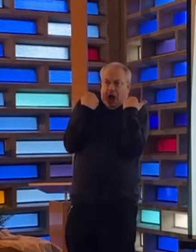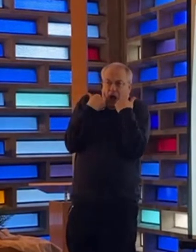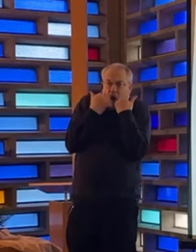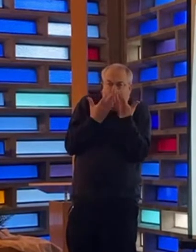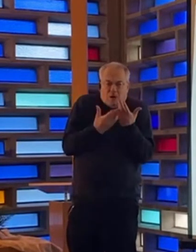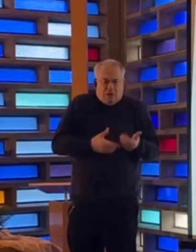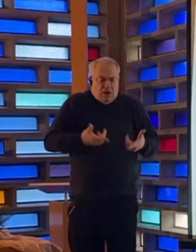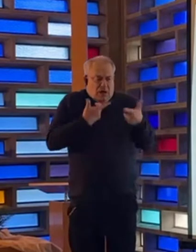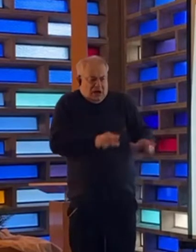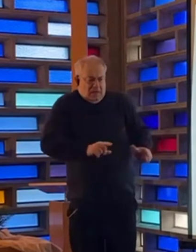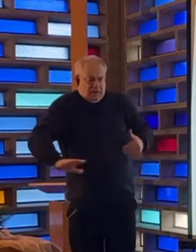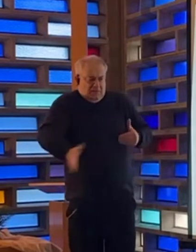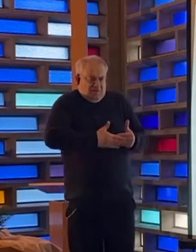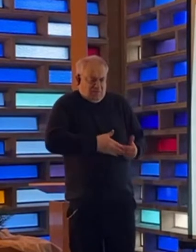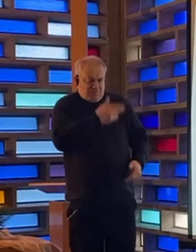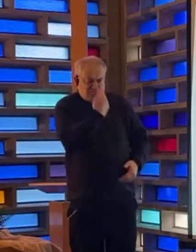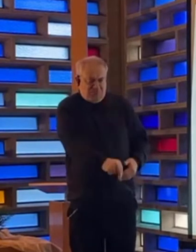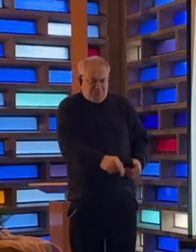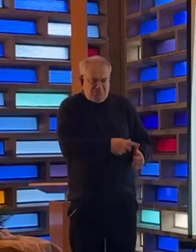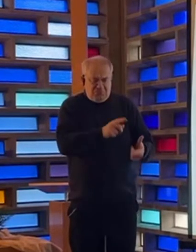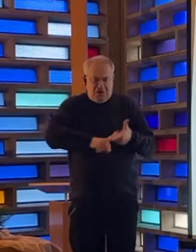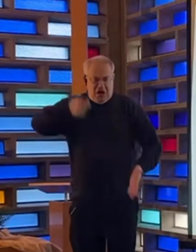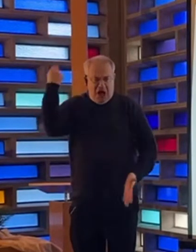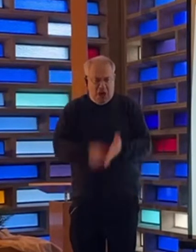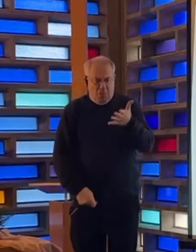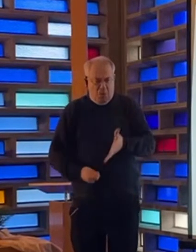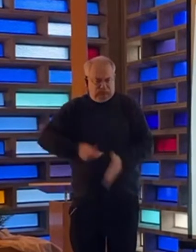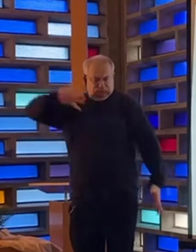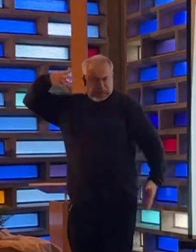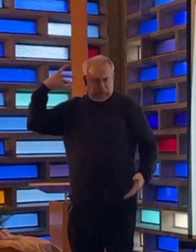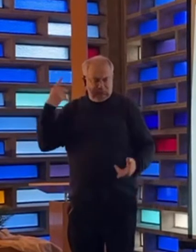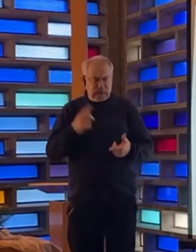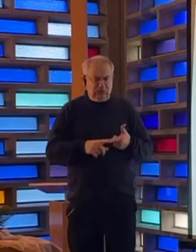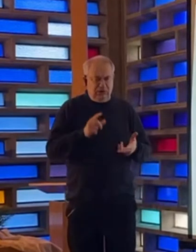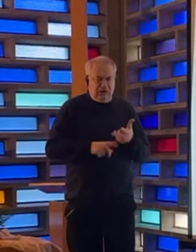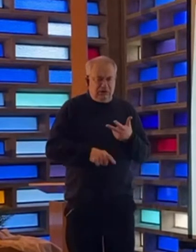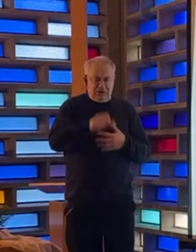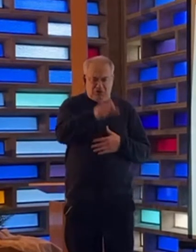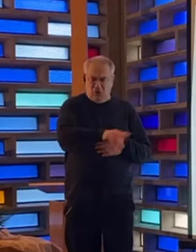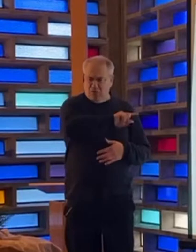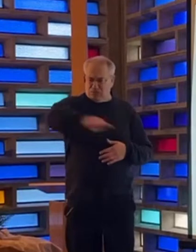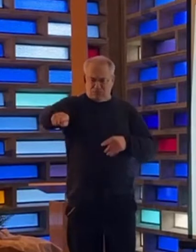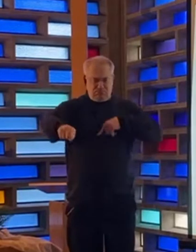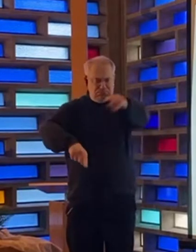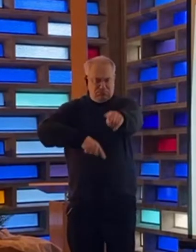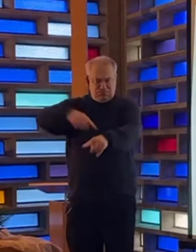Restrictions de liberté, impôts très lourds, gens déplacés, isolés,